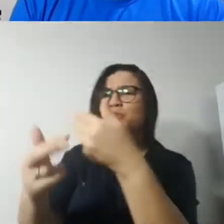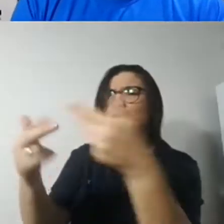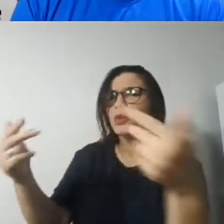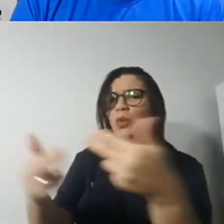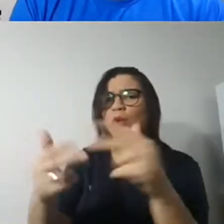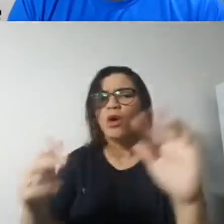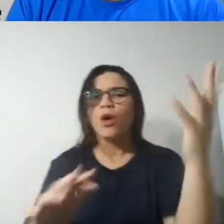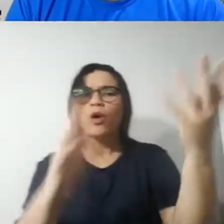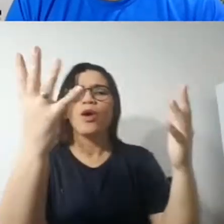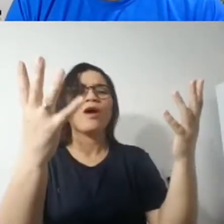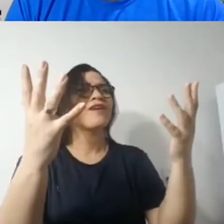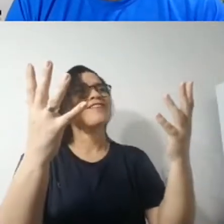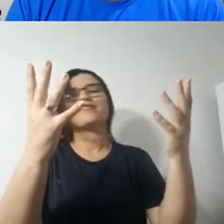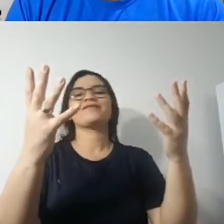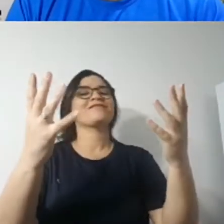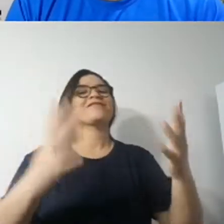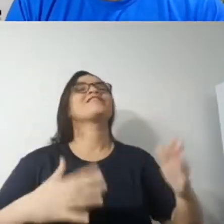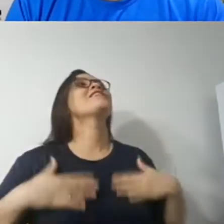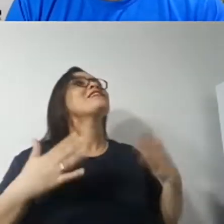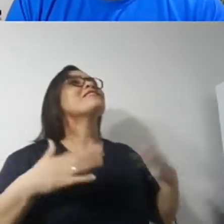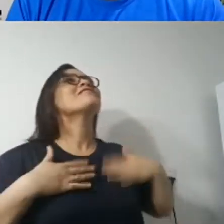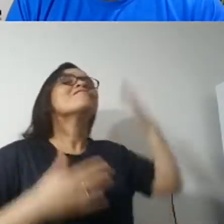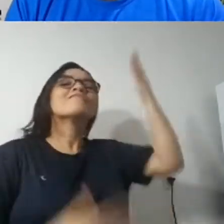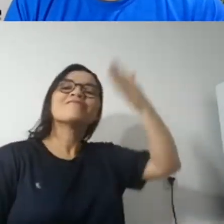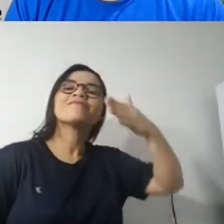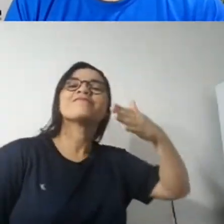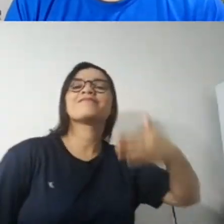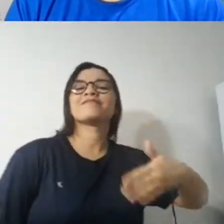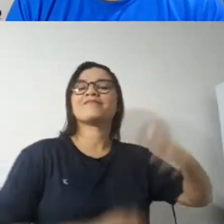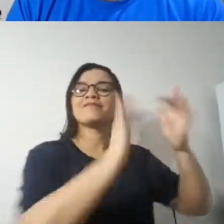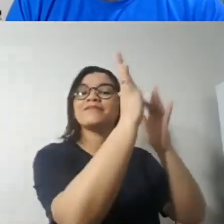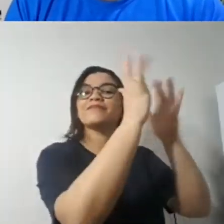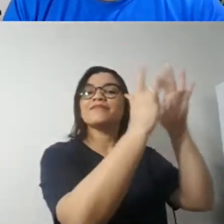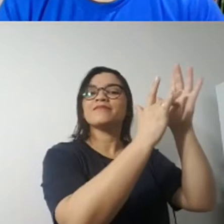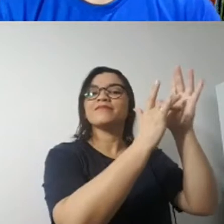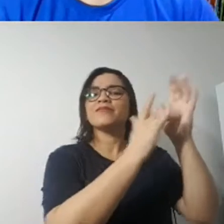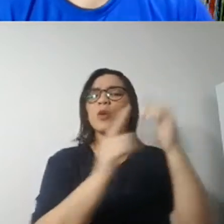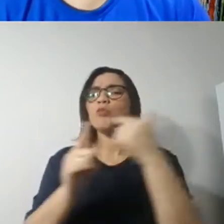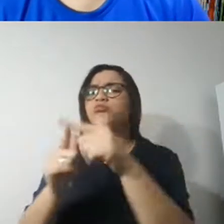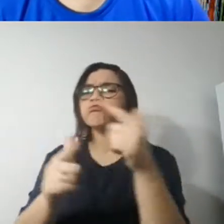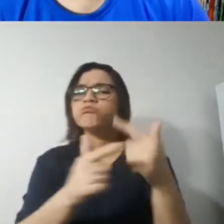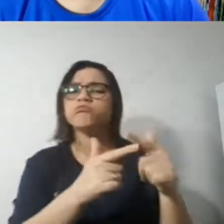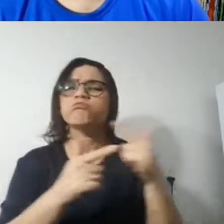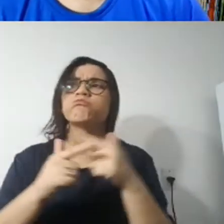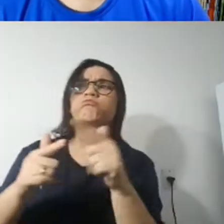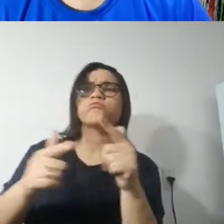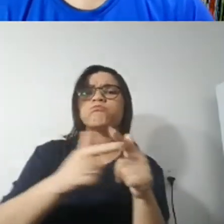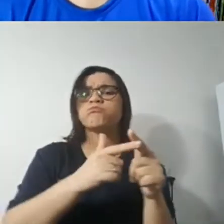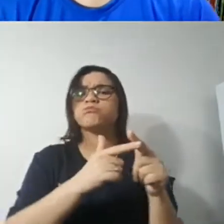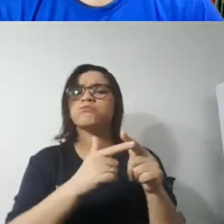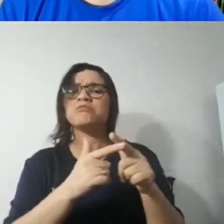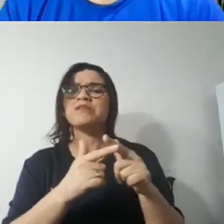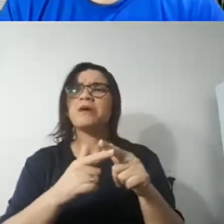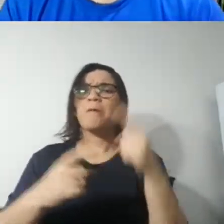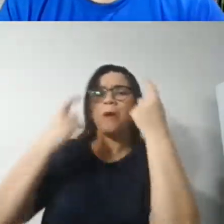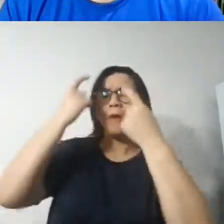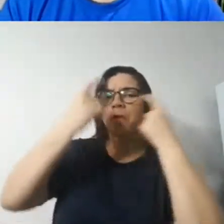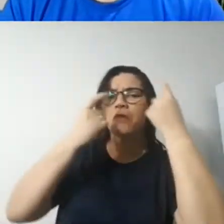Alegre estou, não há circunstância, o seu amor,